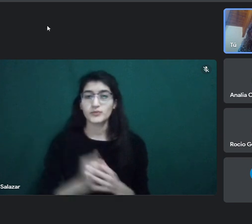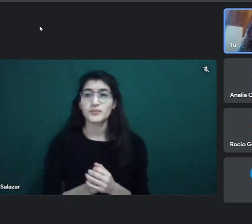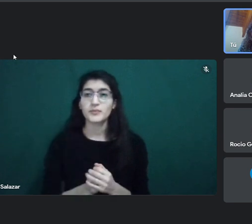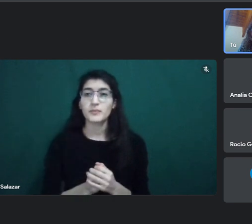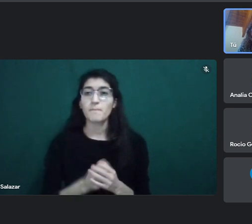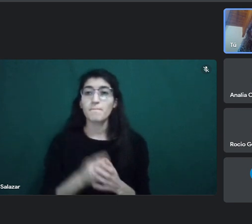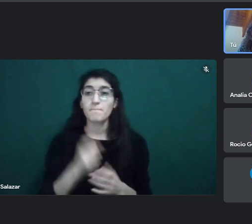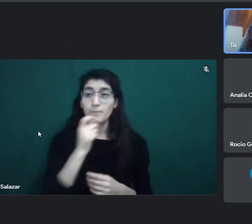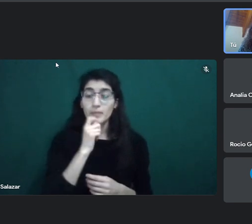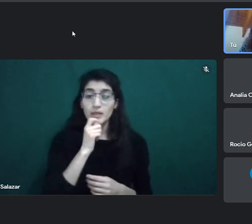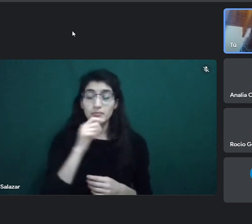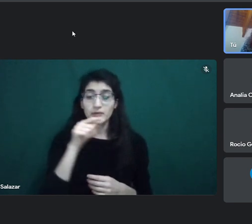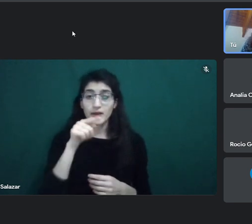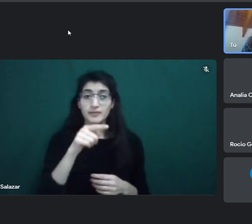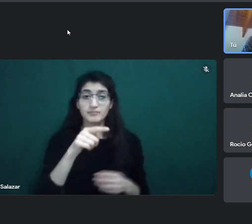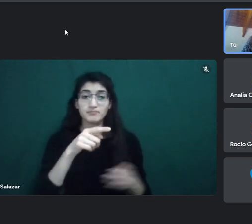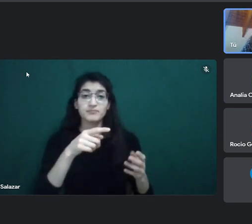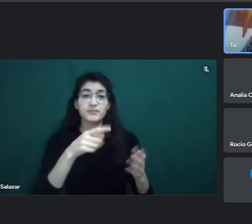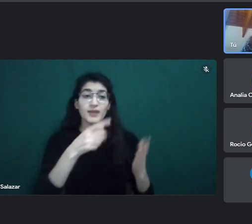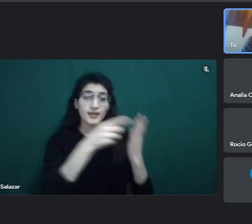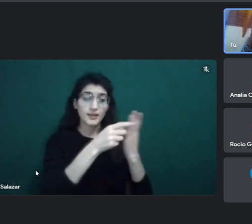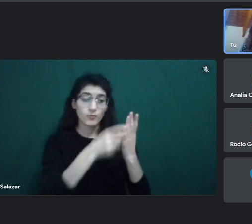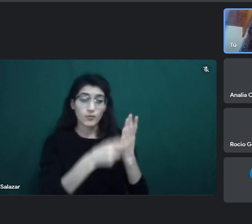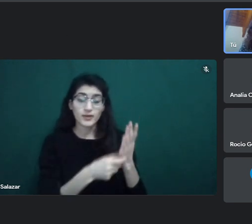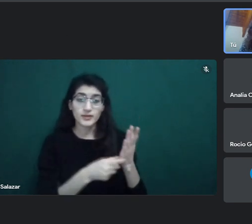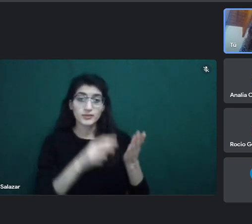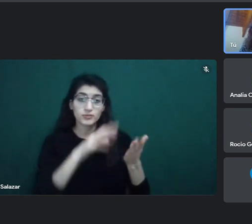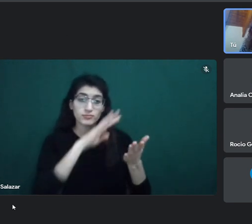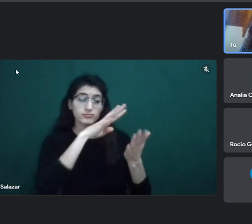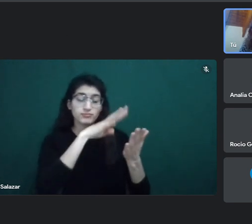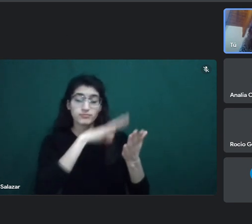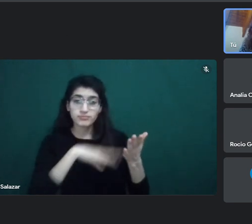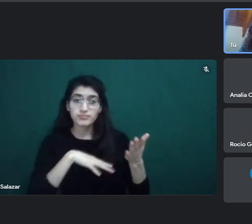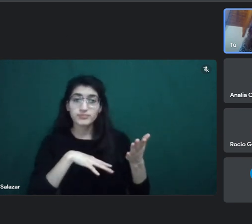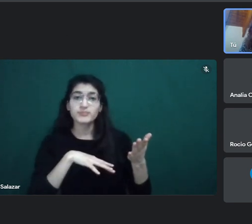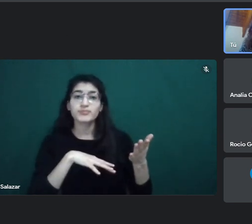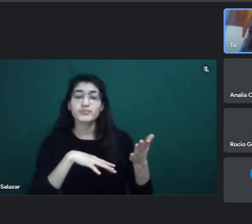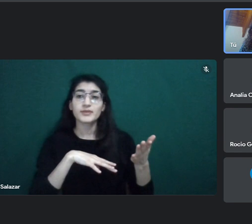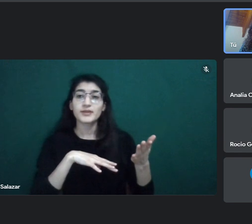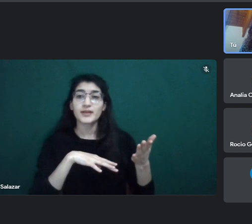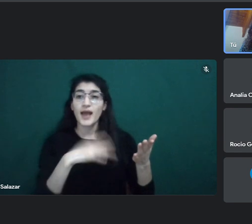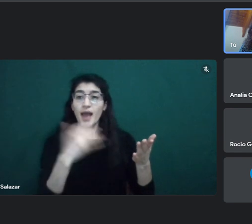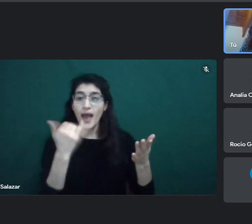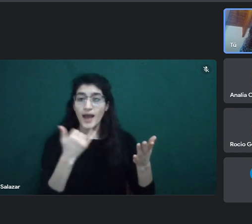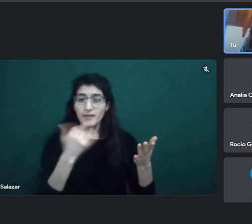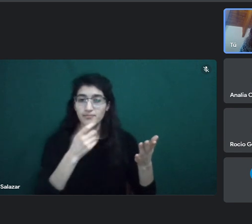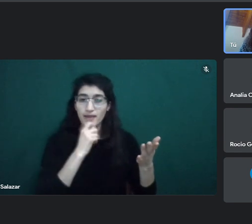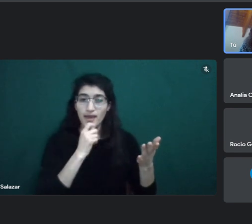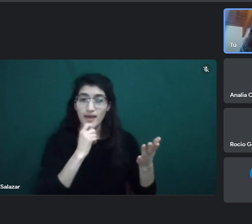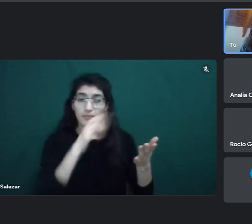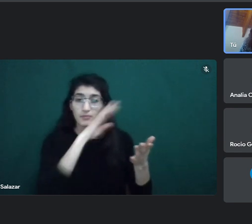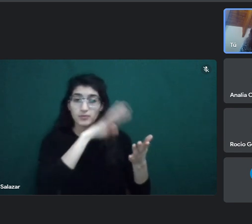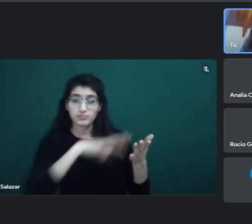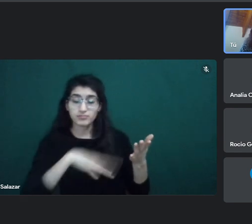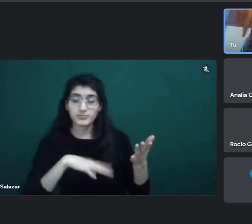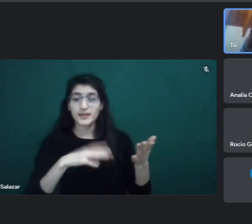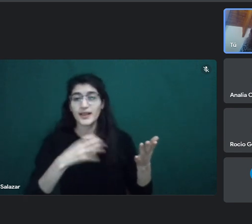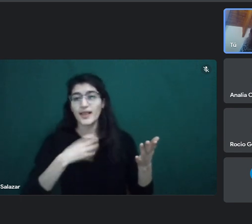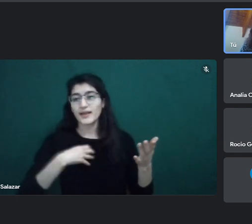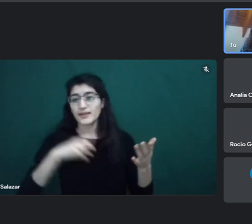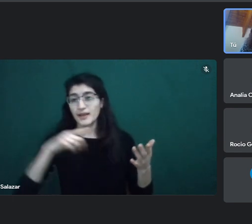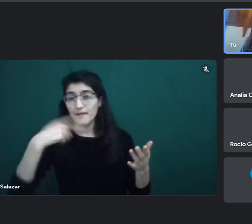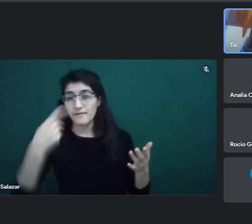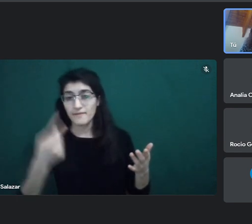en el cuadernillo tienen otros ejemplos, que la clase que viene lo vamos a ver, vamos a retomarlo del cuadernillo, para que ustedes primero lo